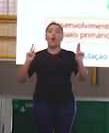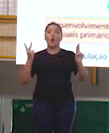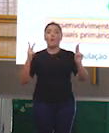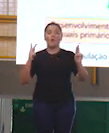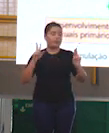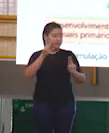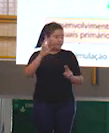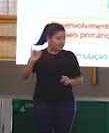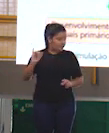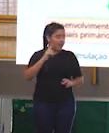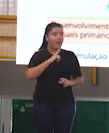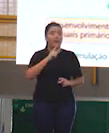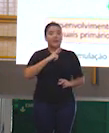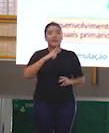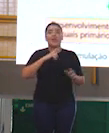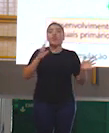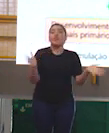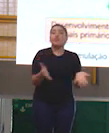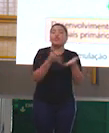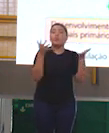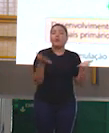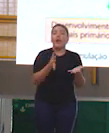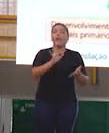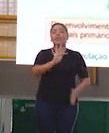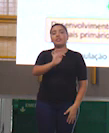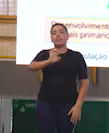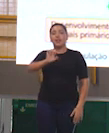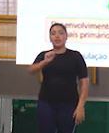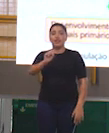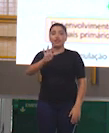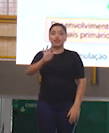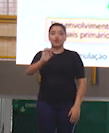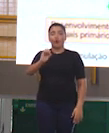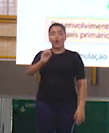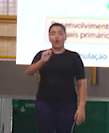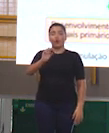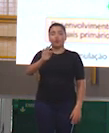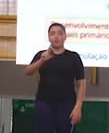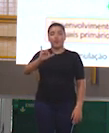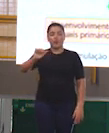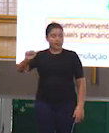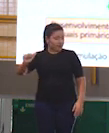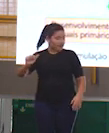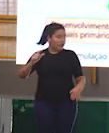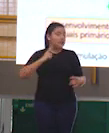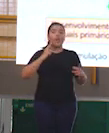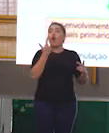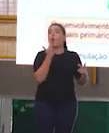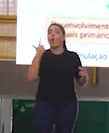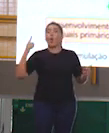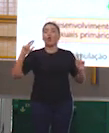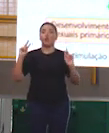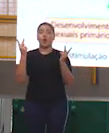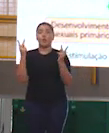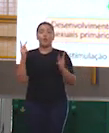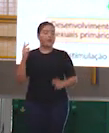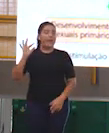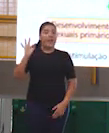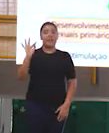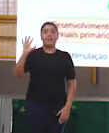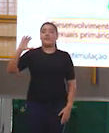vai estimular a testosterona. E o outro hormônio, chamado de FSH, vai estimular